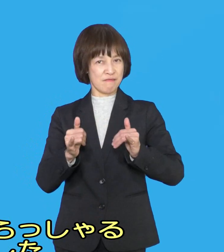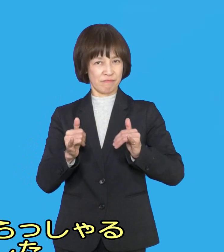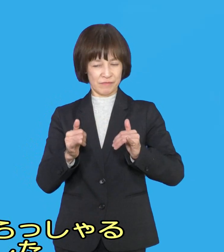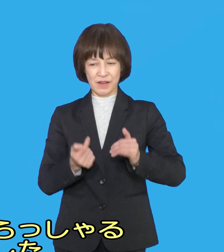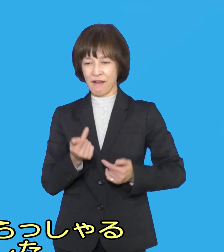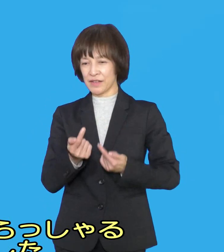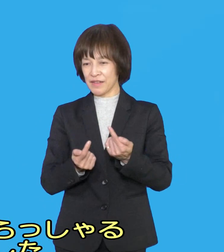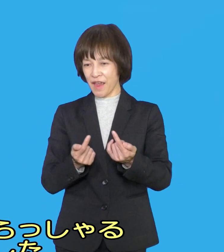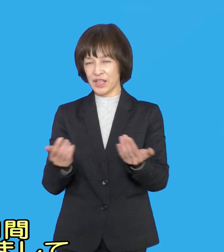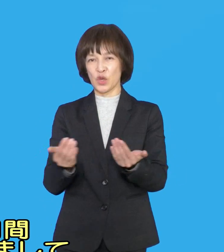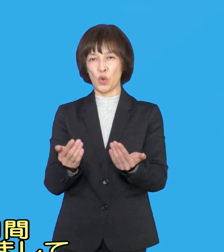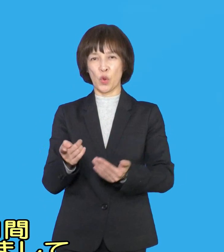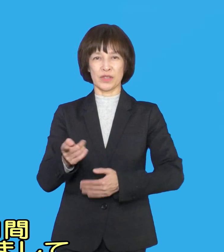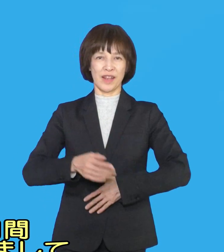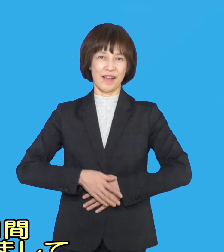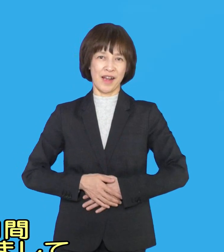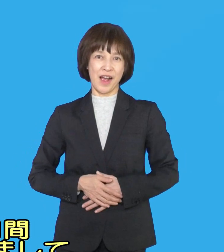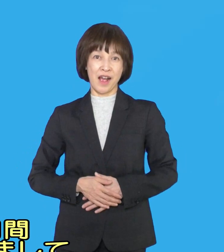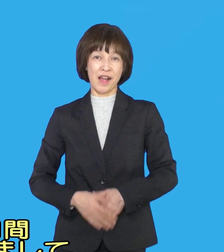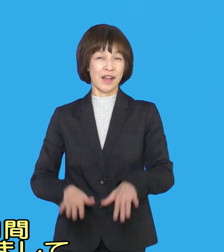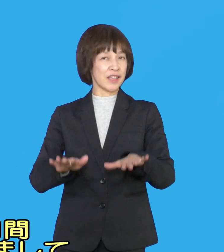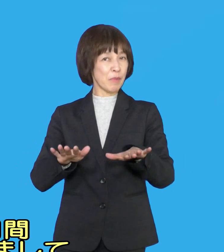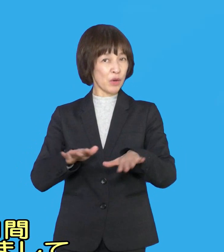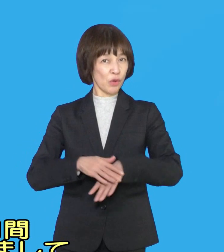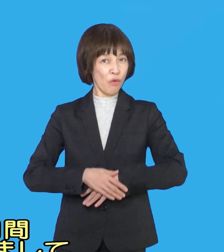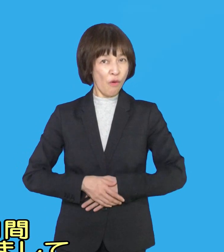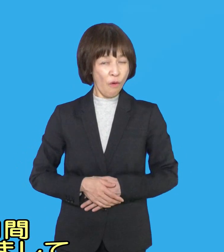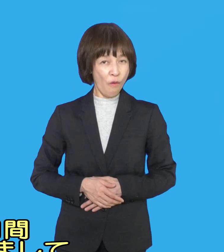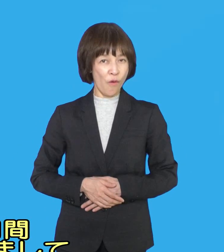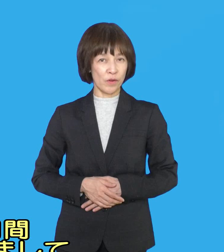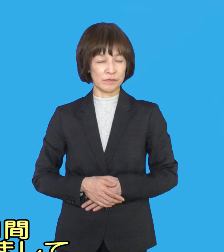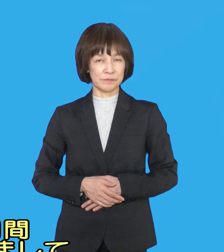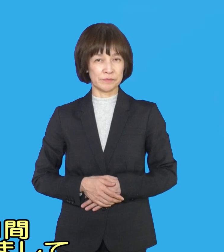るという状況がありました。今のところ